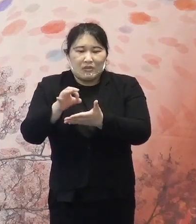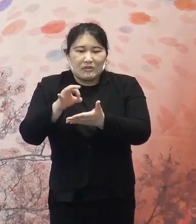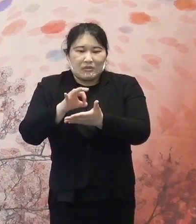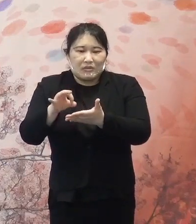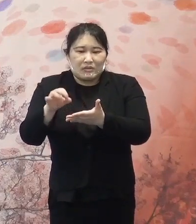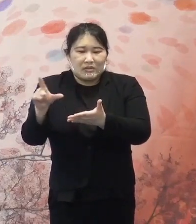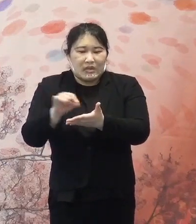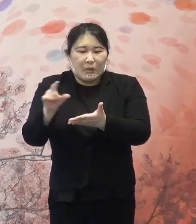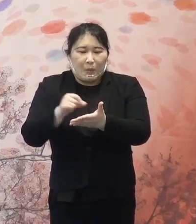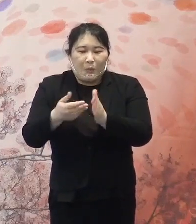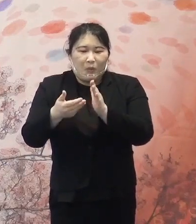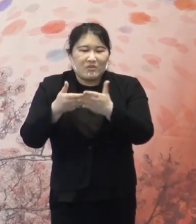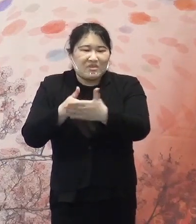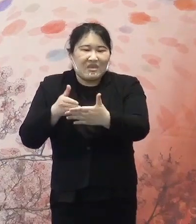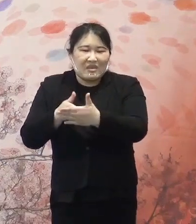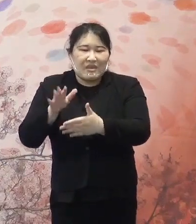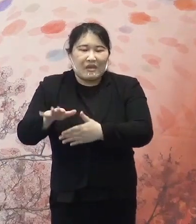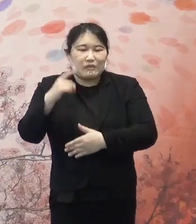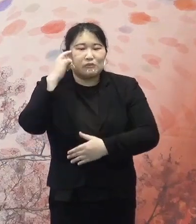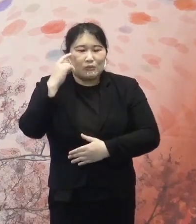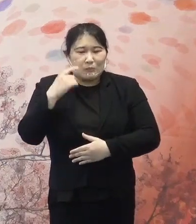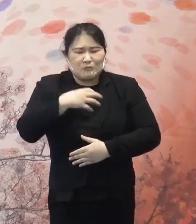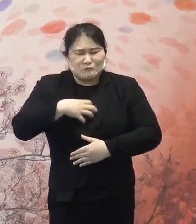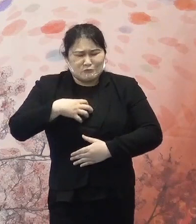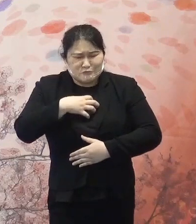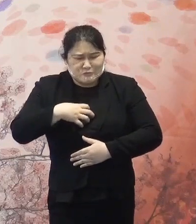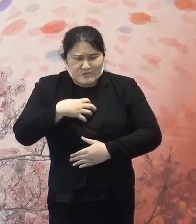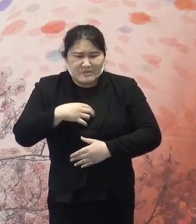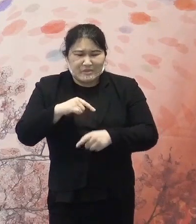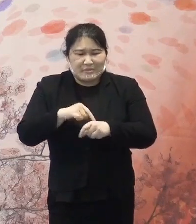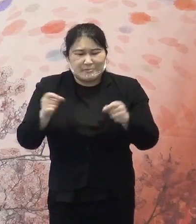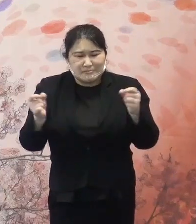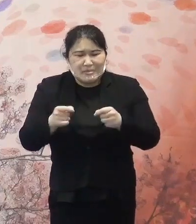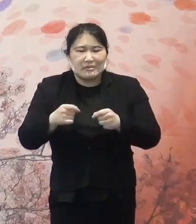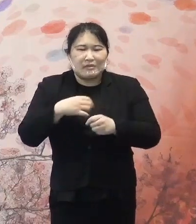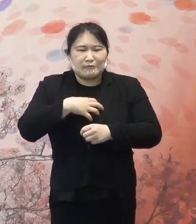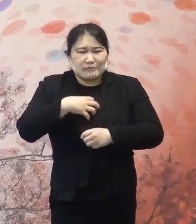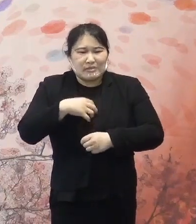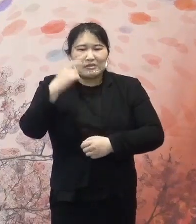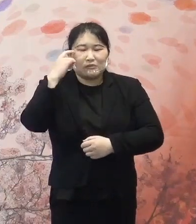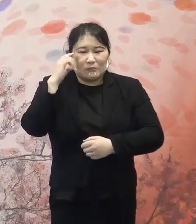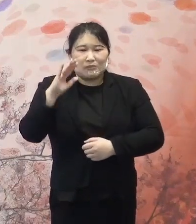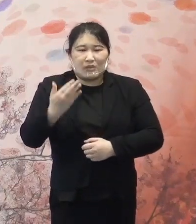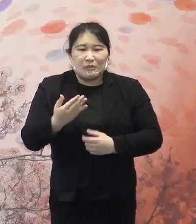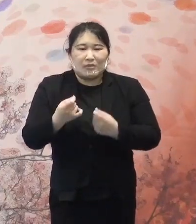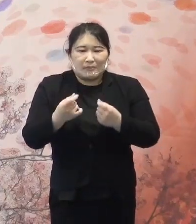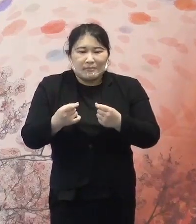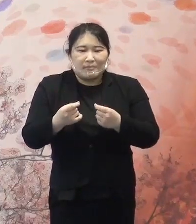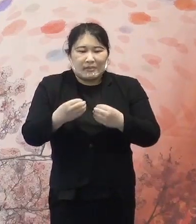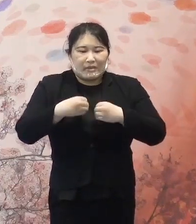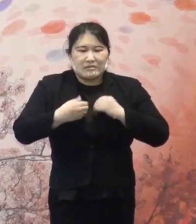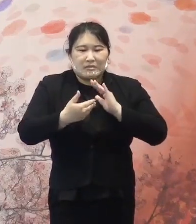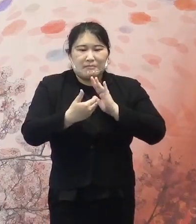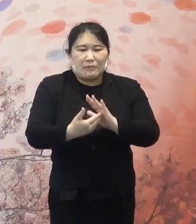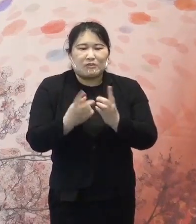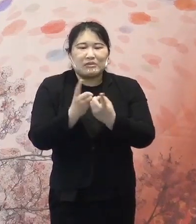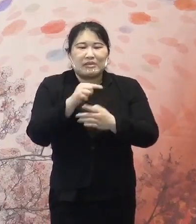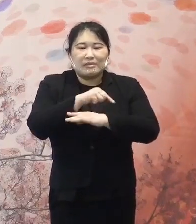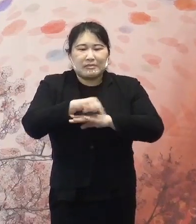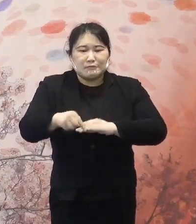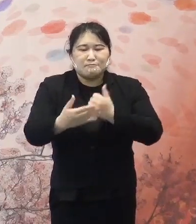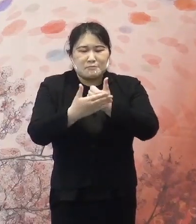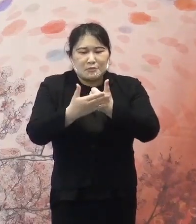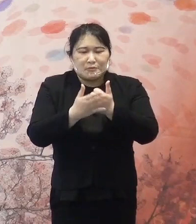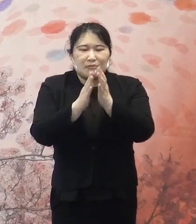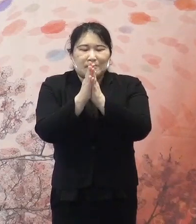痛みを伴う形になってございます。ぜひ感染拡大防止にご協力いただき、不要不急の外